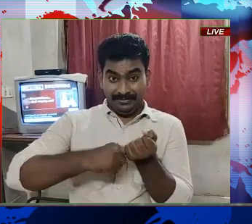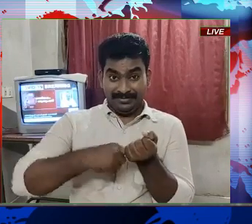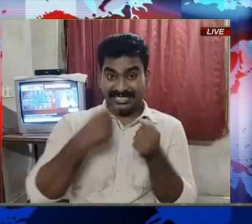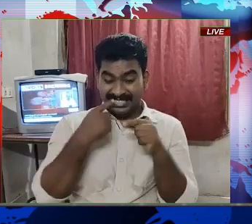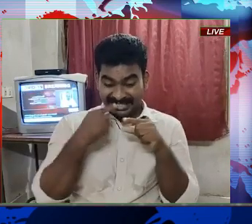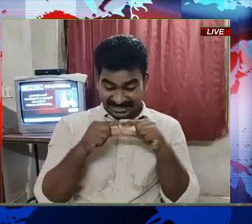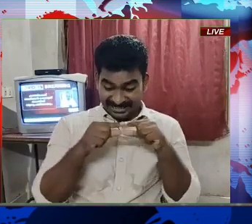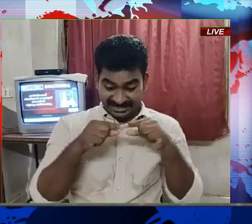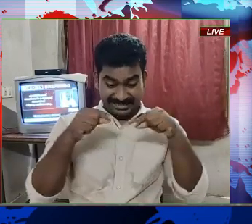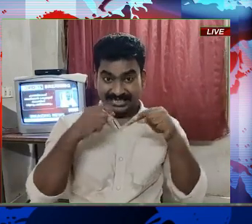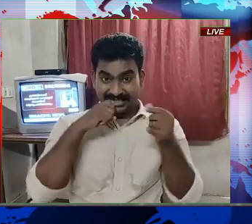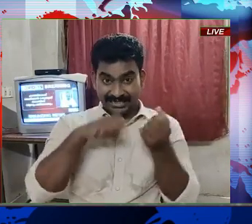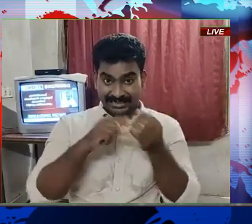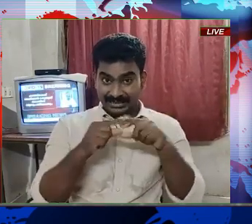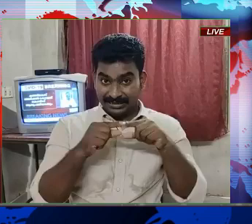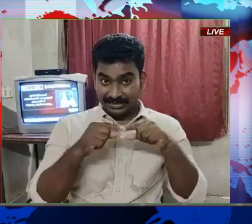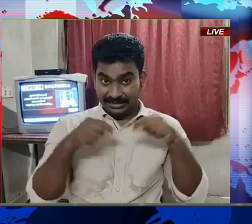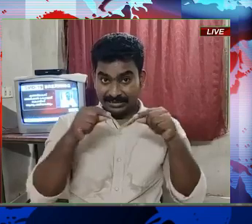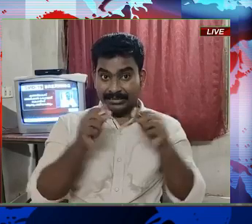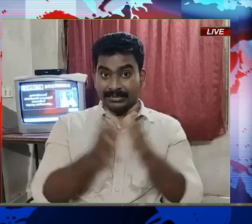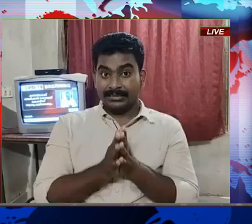കശുവണ്ടി